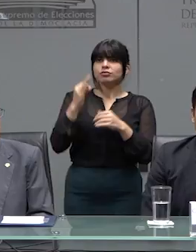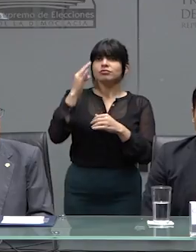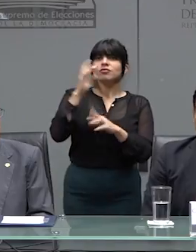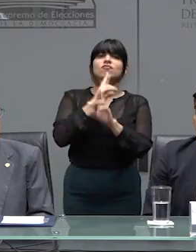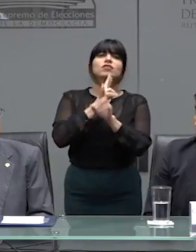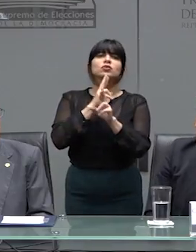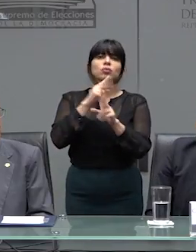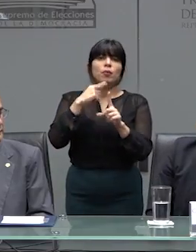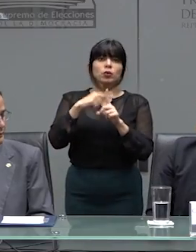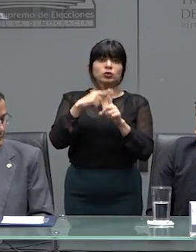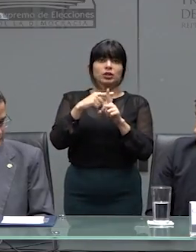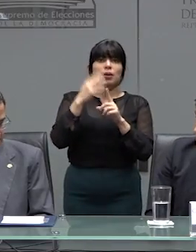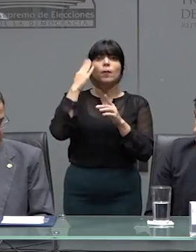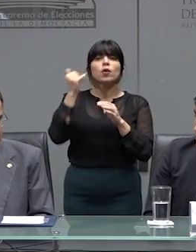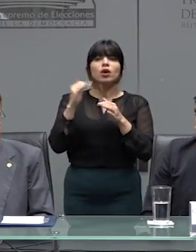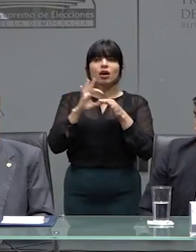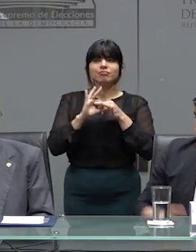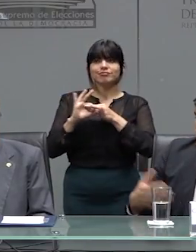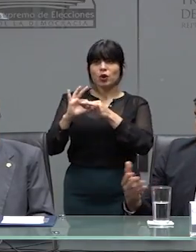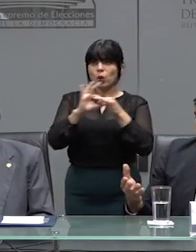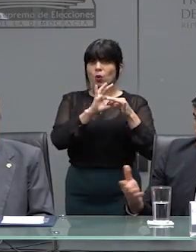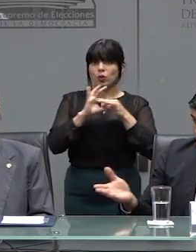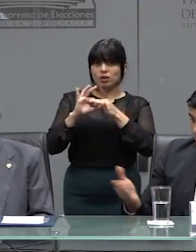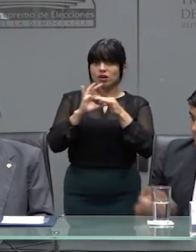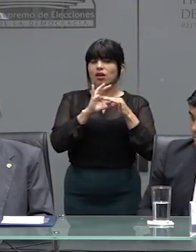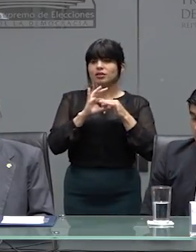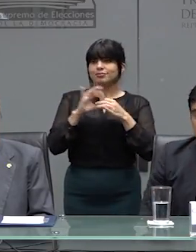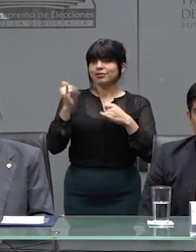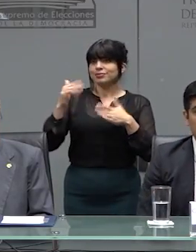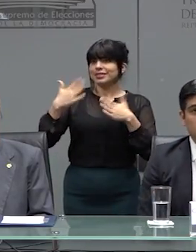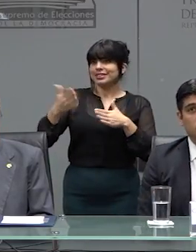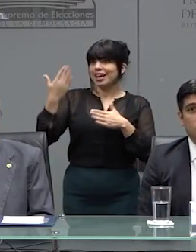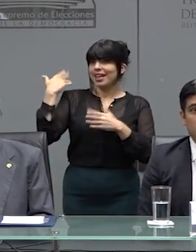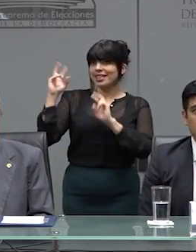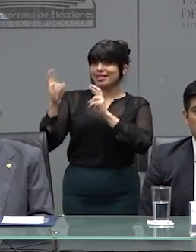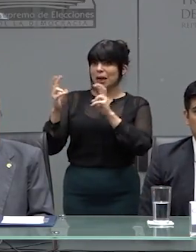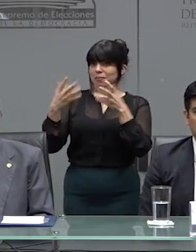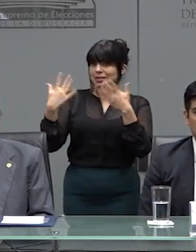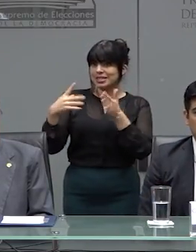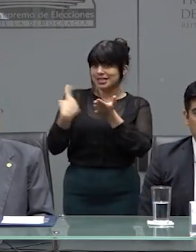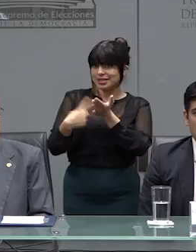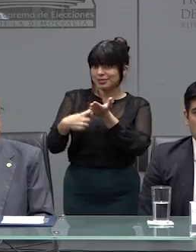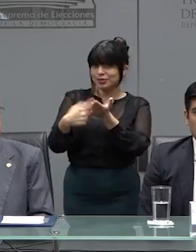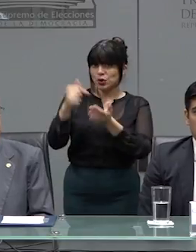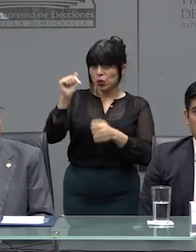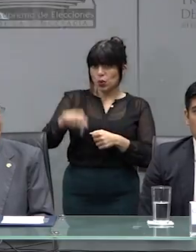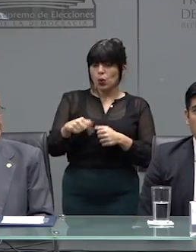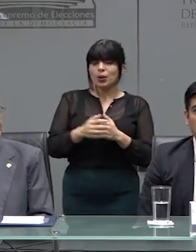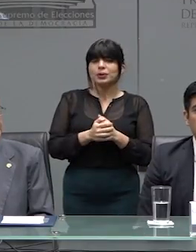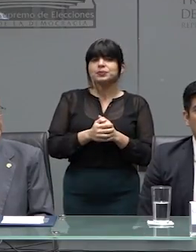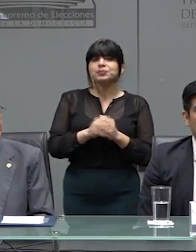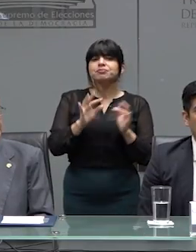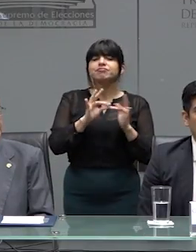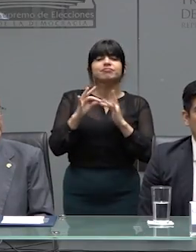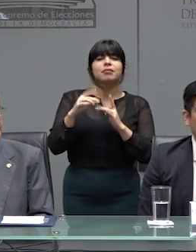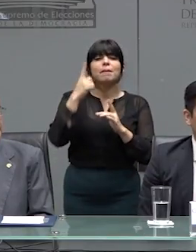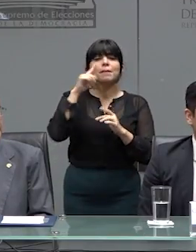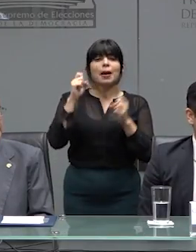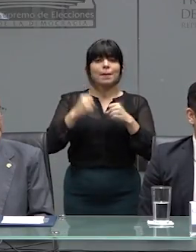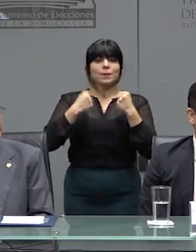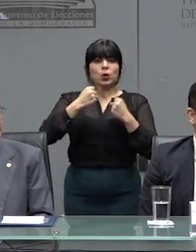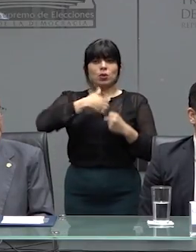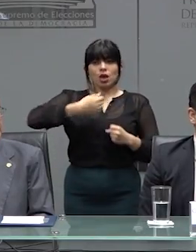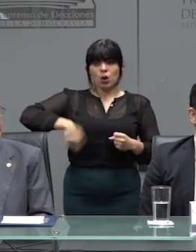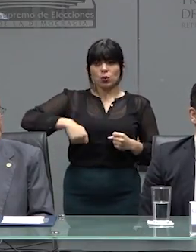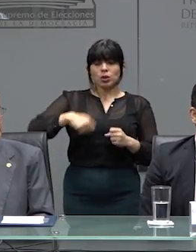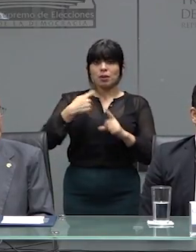muy positivos por la coordinación, como lo ha sido en los temas que hemos conversado el día de hoy. Particularmente para el Poder Ejecutivo y